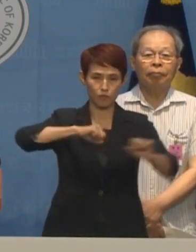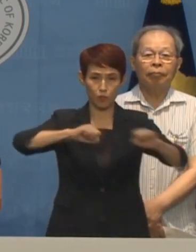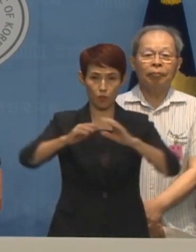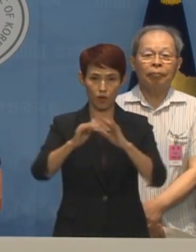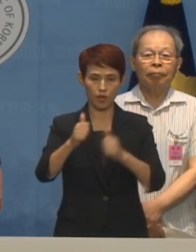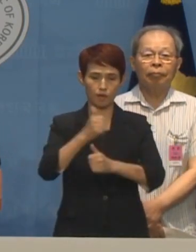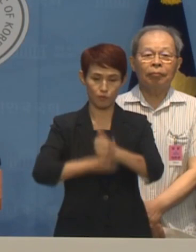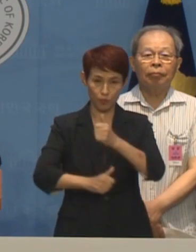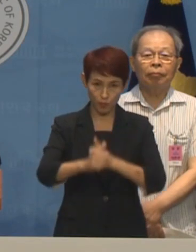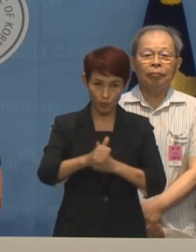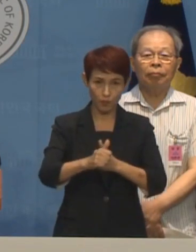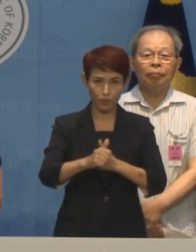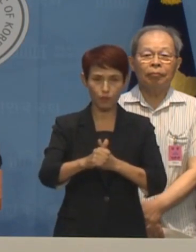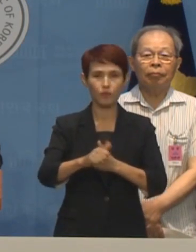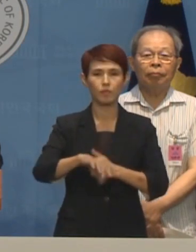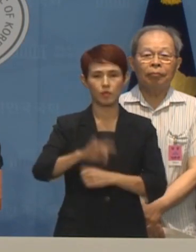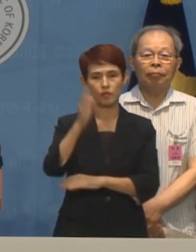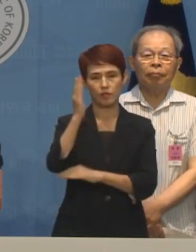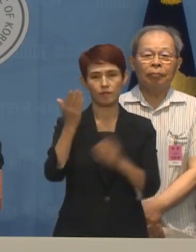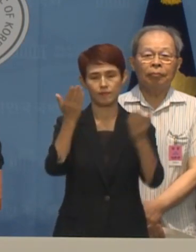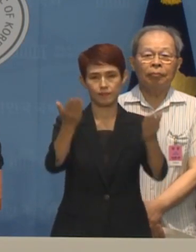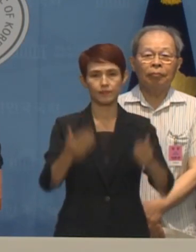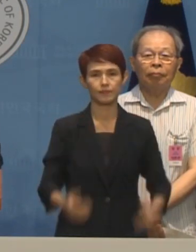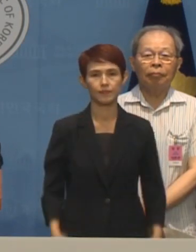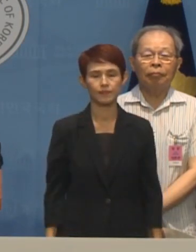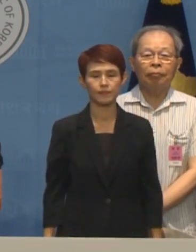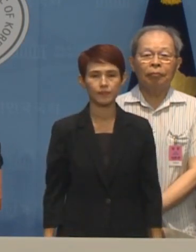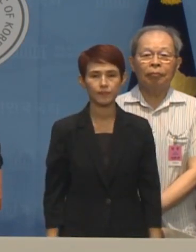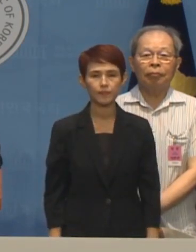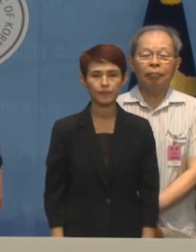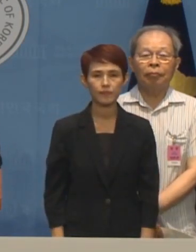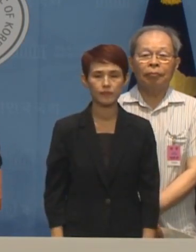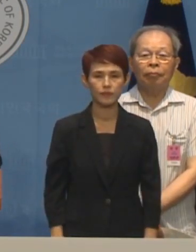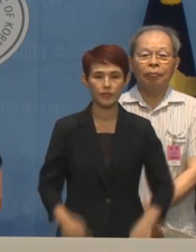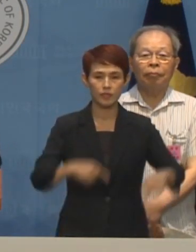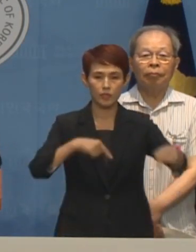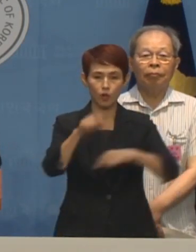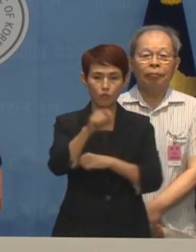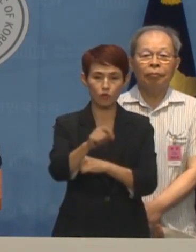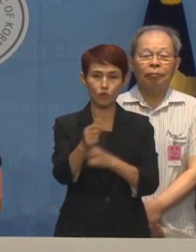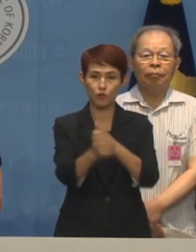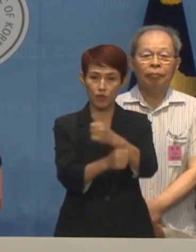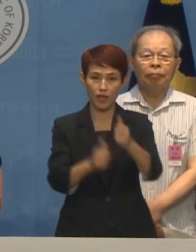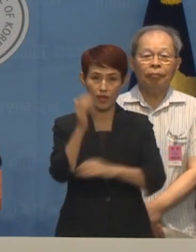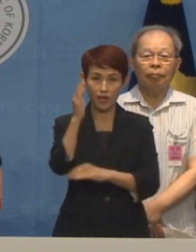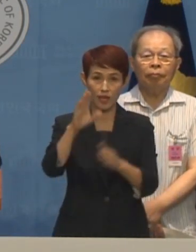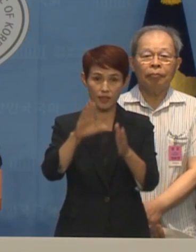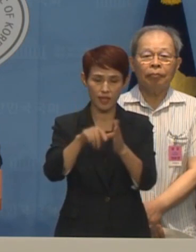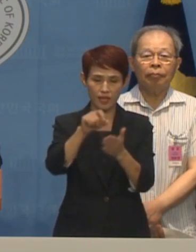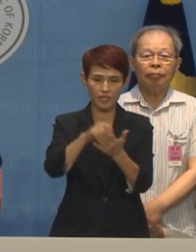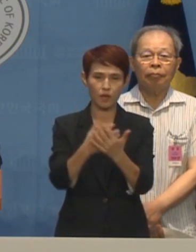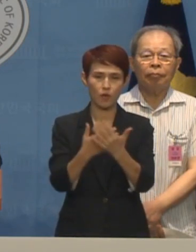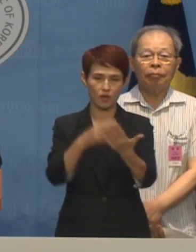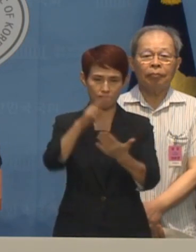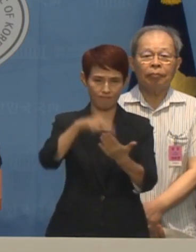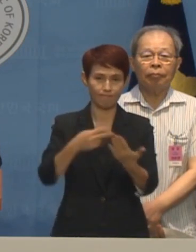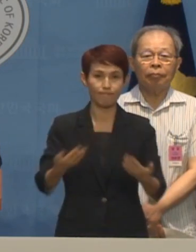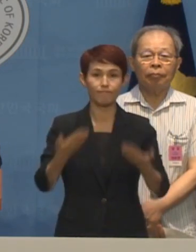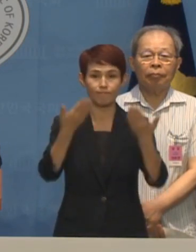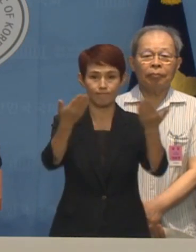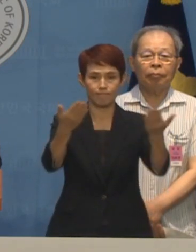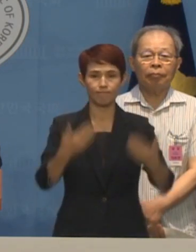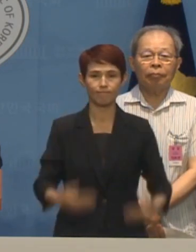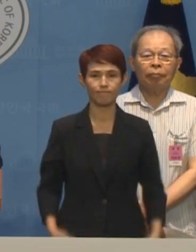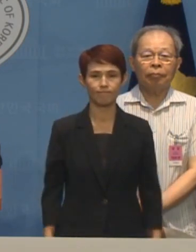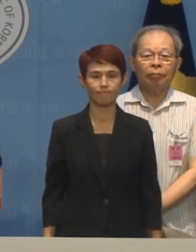정무위 순으로 진행하도록 하겠습니다. 마지막 정무위 발언에서 기자회견문 낭독에서 함께 구호를